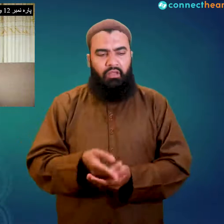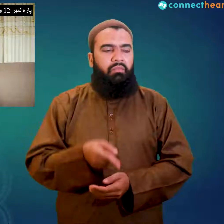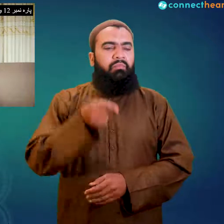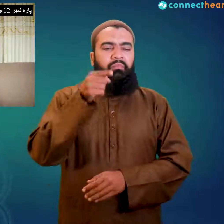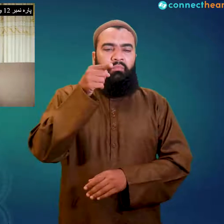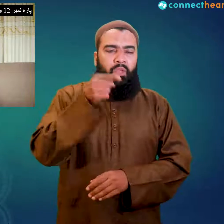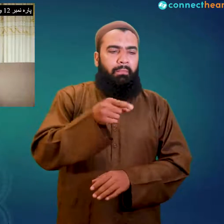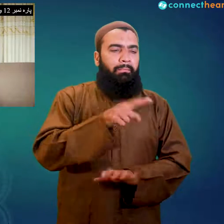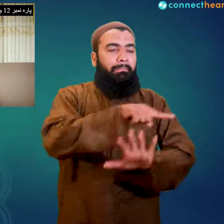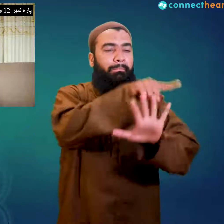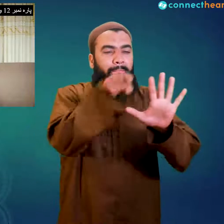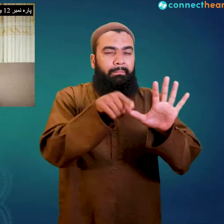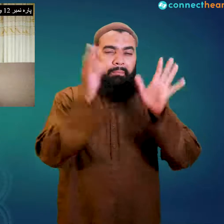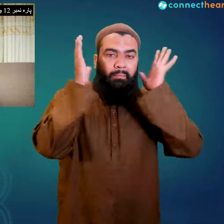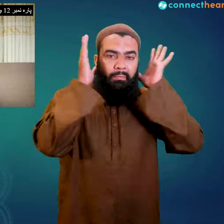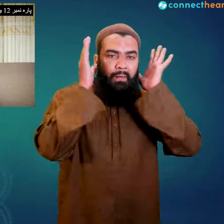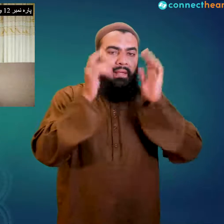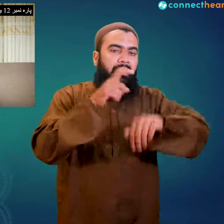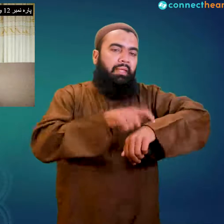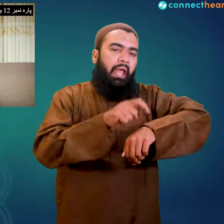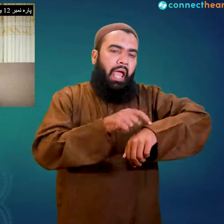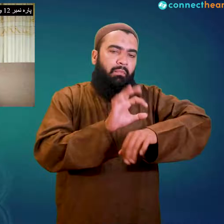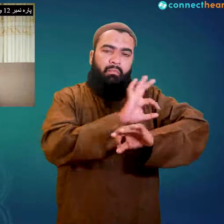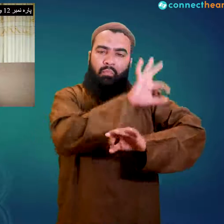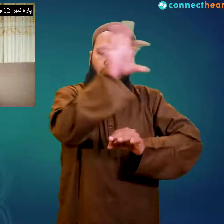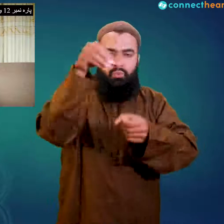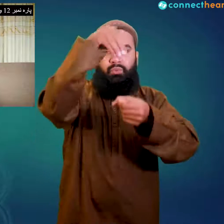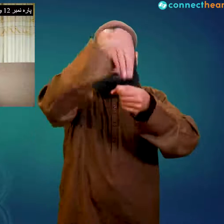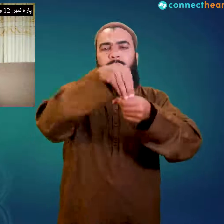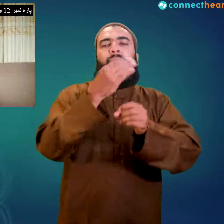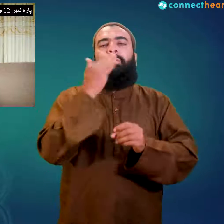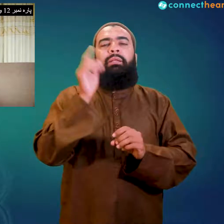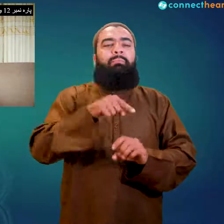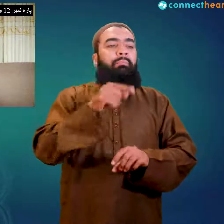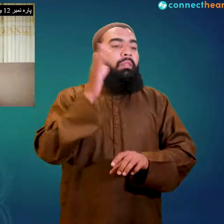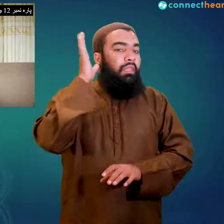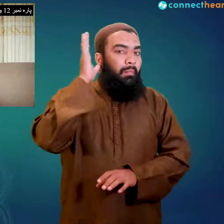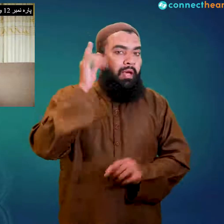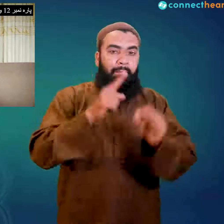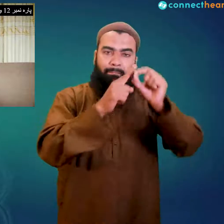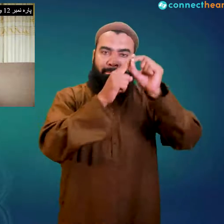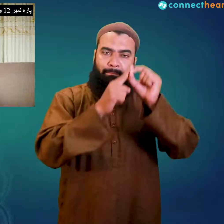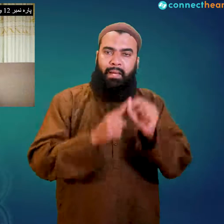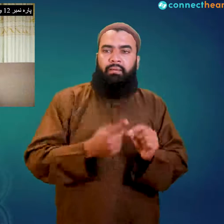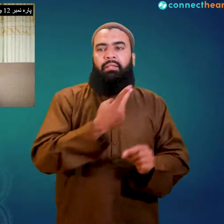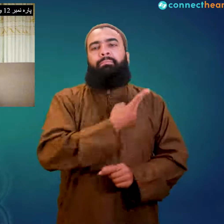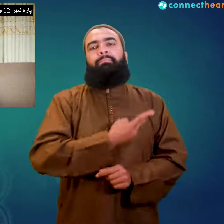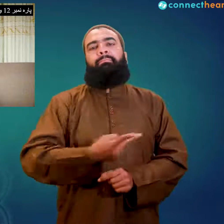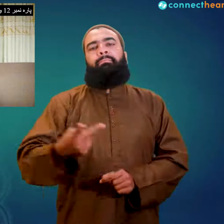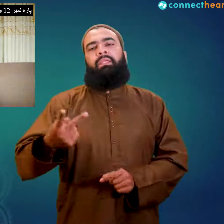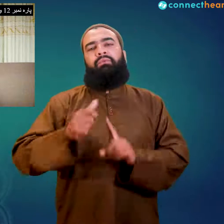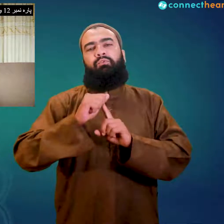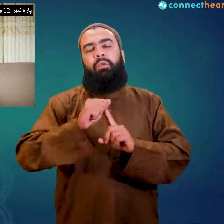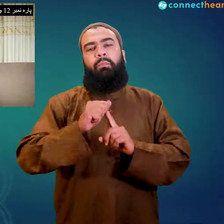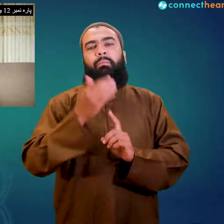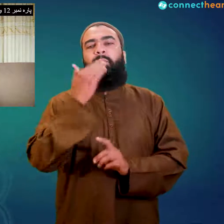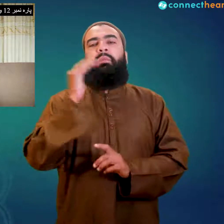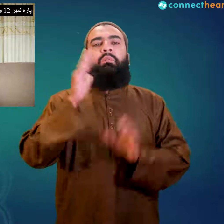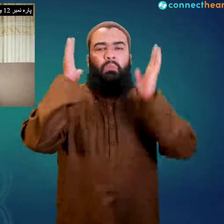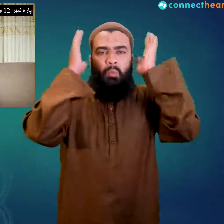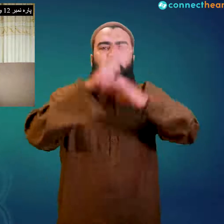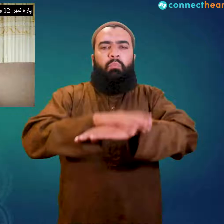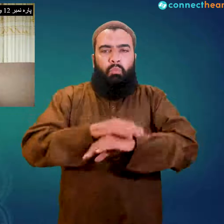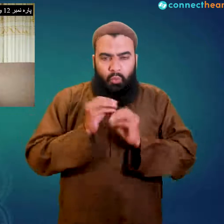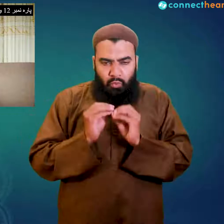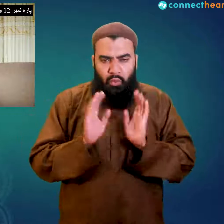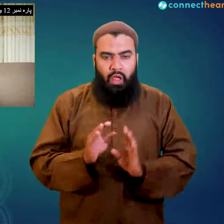اور آداب کو ملحوظ رکھتے ہوئے، اس کے تقاضوں کو پورا کرتے ہوئے نماز پوری کی جائے۔ ان